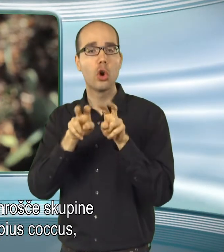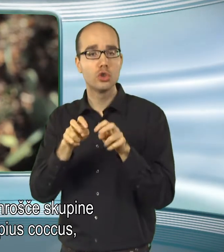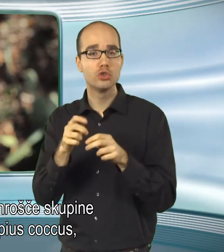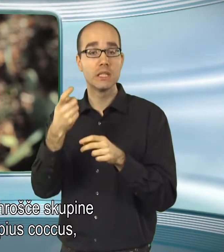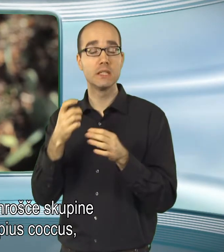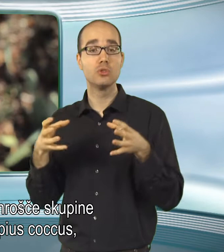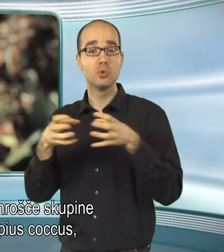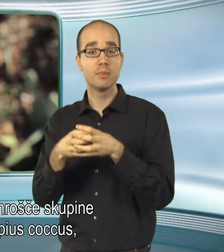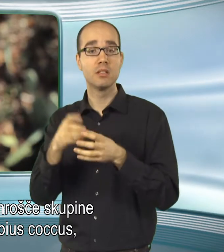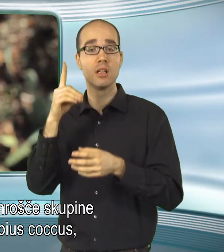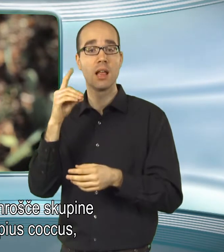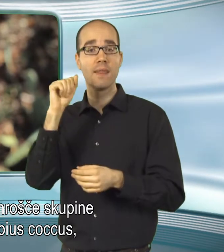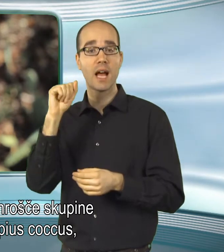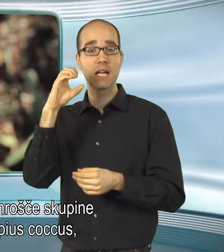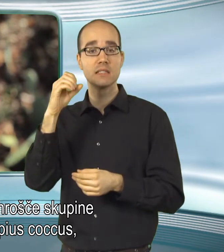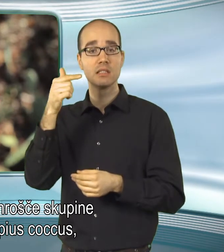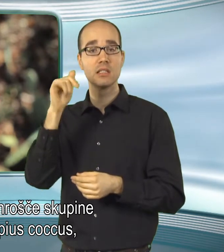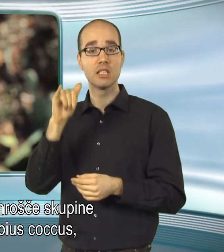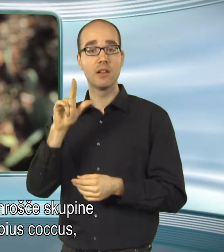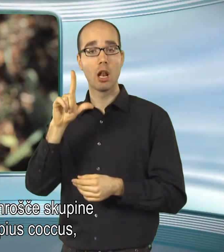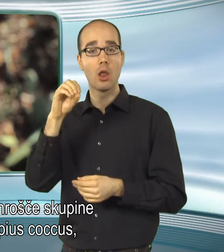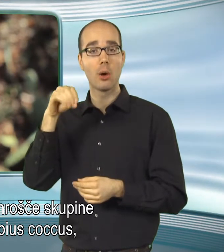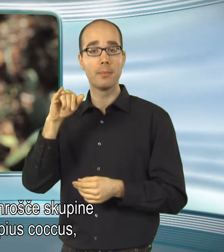ki živijo v Južni Ameriki.